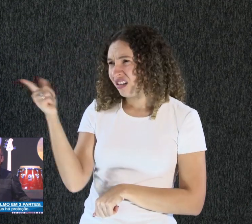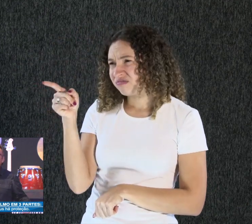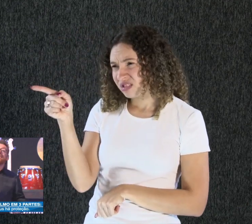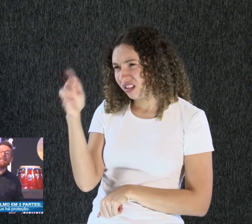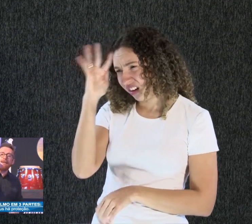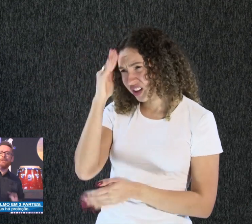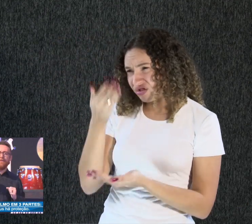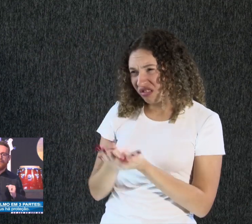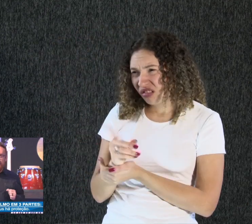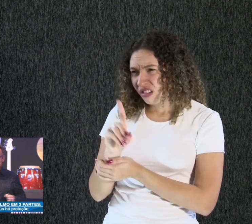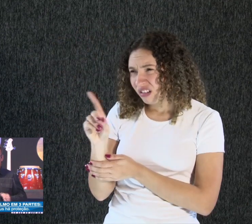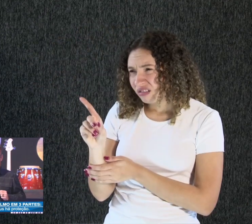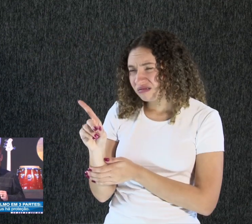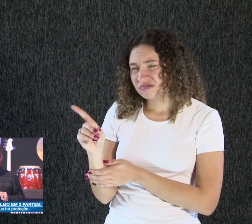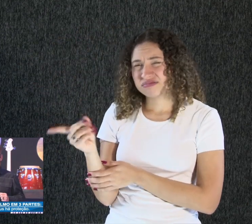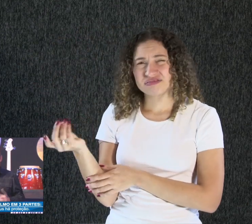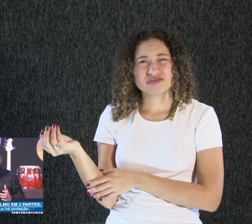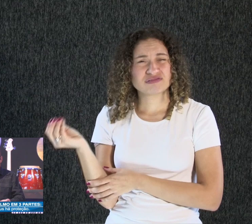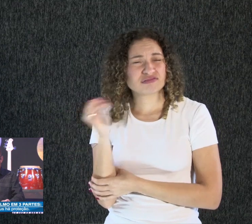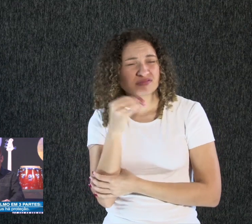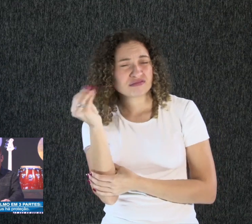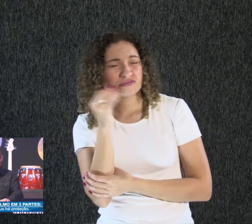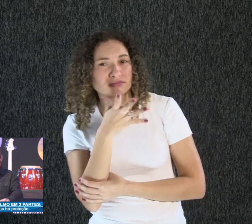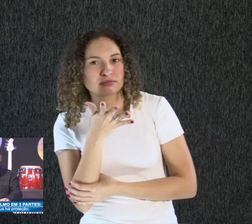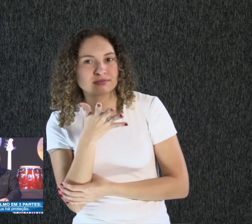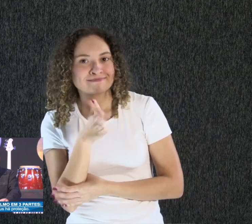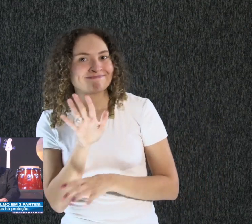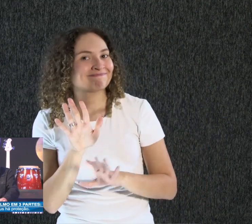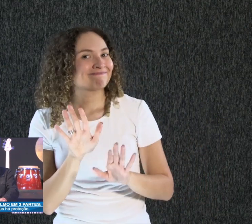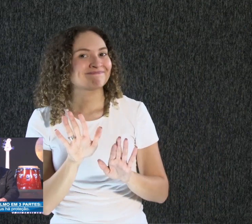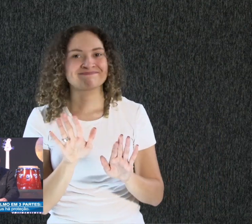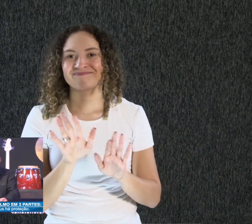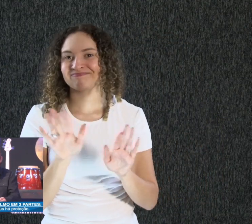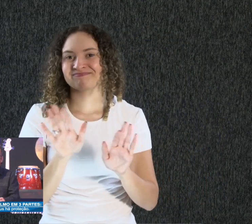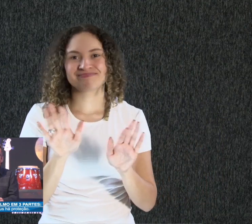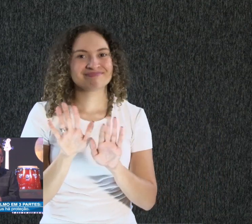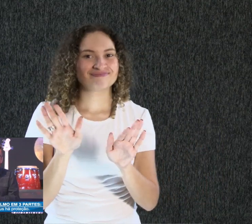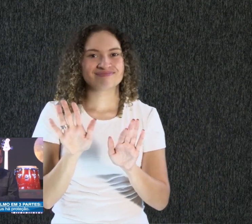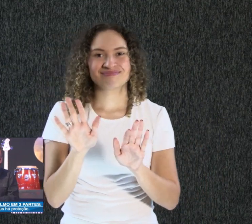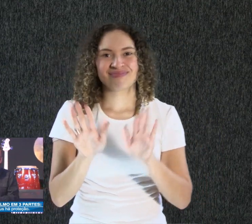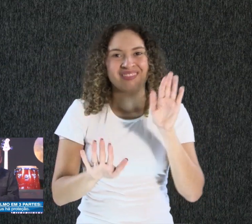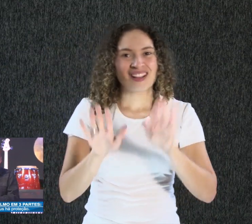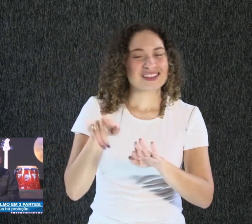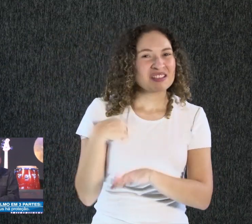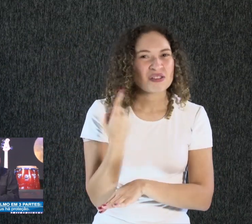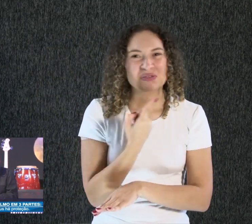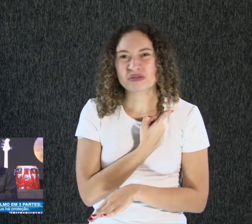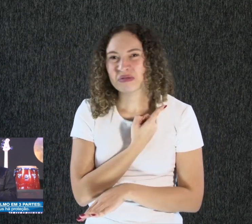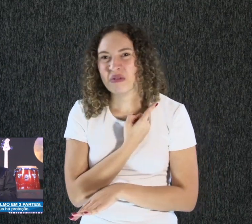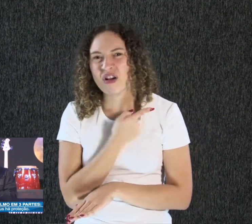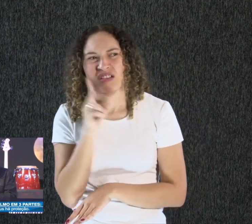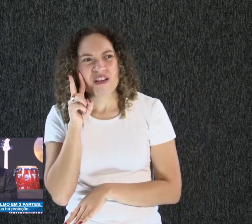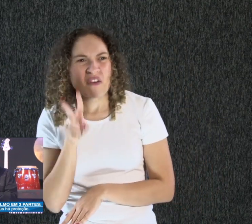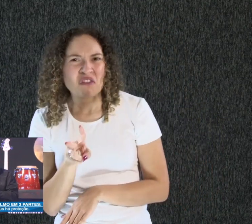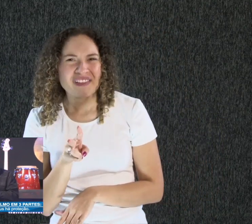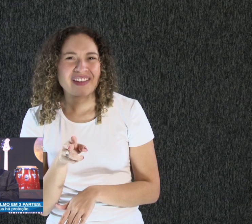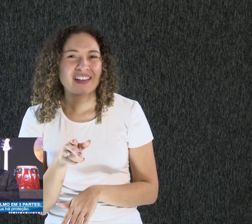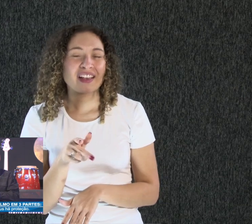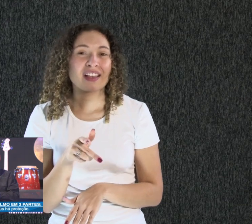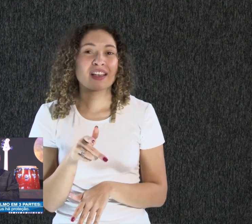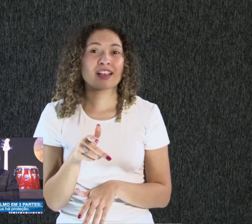querem desanimar a tua fé? Quantas pessoas, quantos laços são colocados no lugar que você